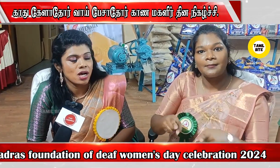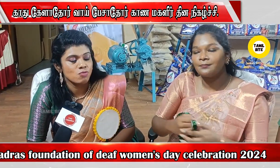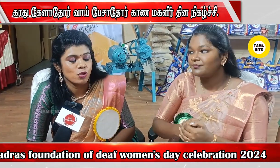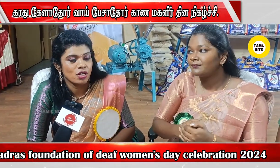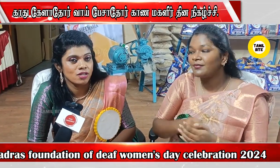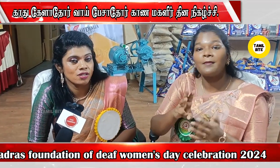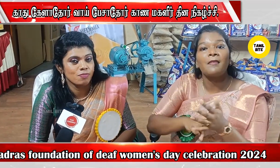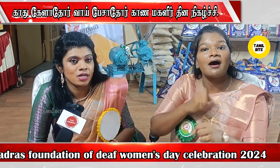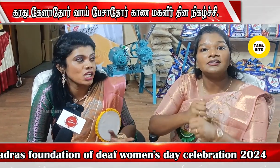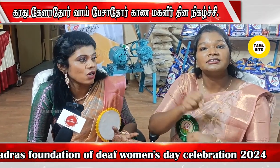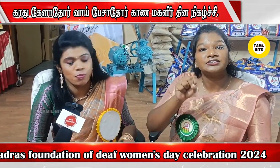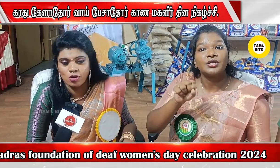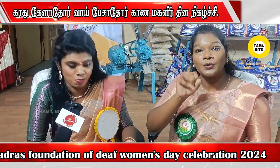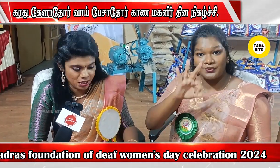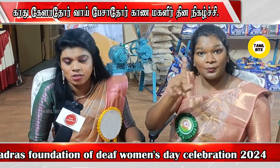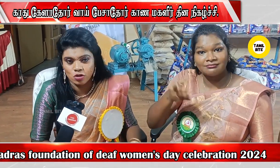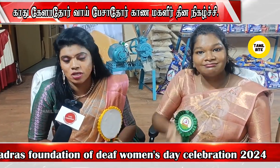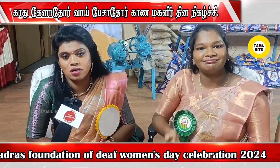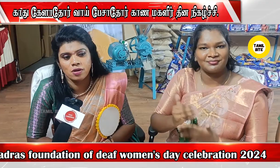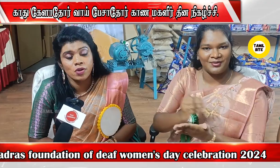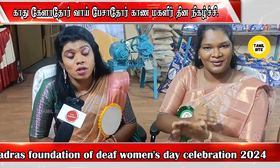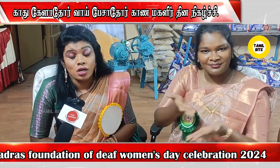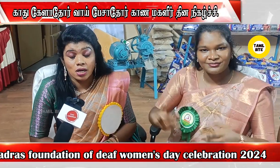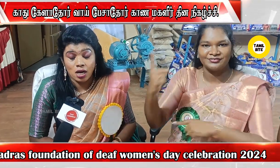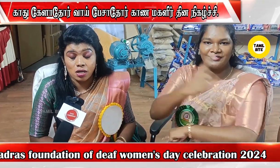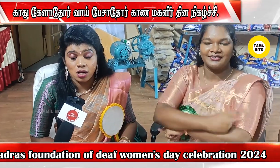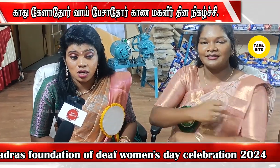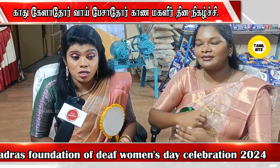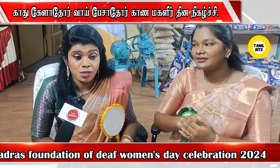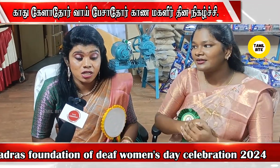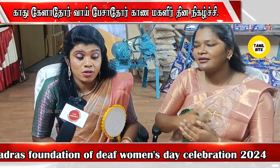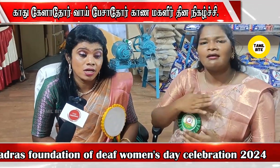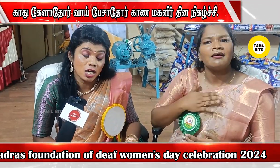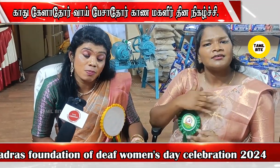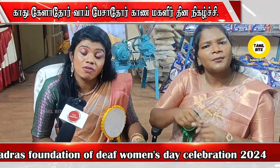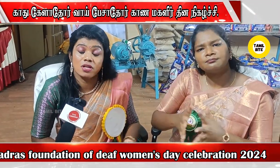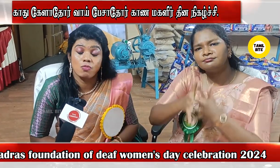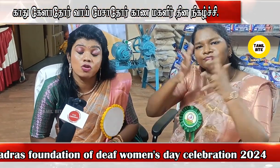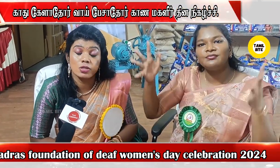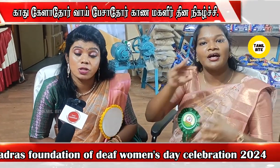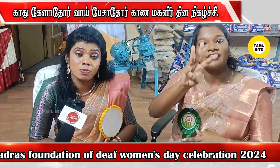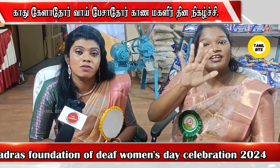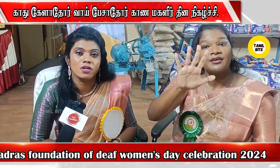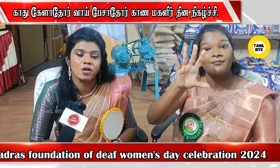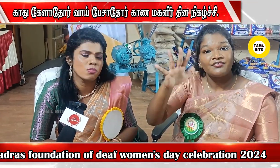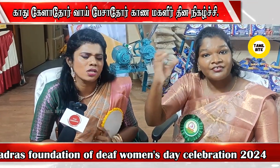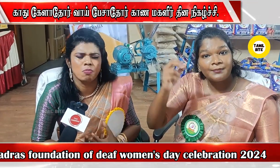Mat betul nanti, pengal cina orang program penarik pun ada. Nana, kerana kita pati pun ada, nara perang kami nanti pati perang kami rumah tambah